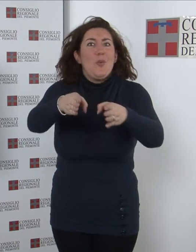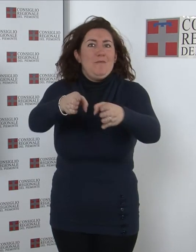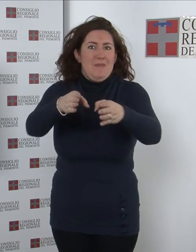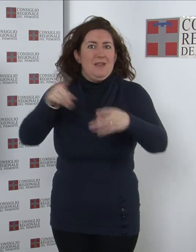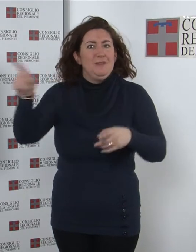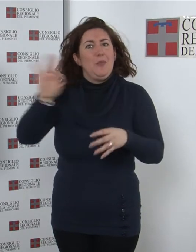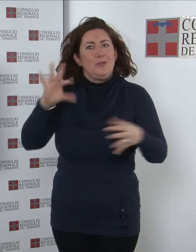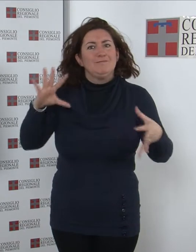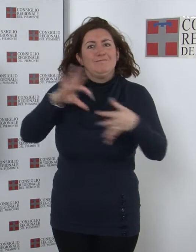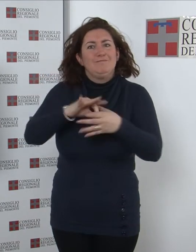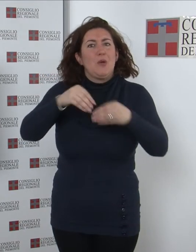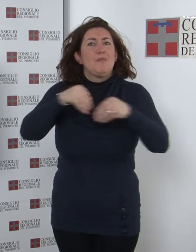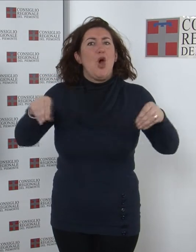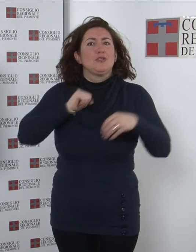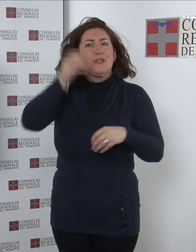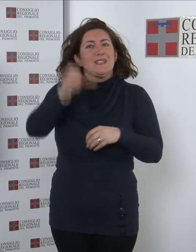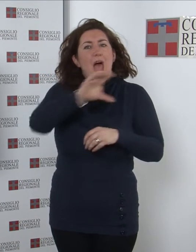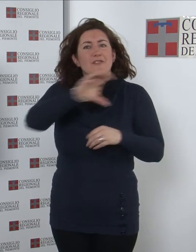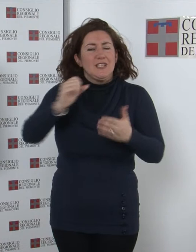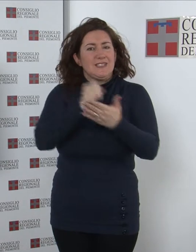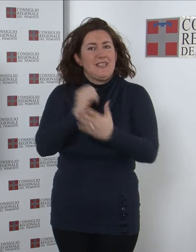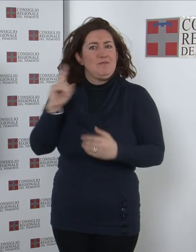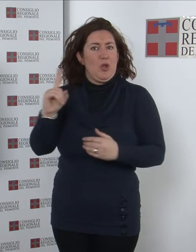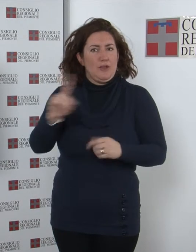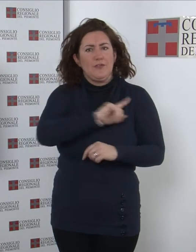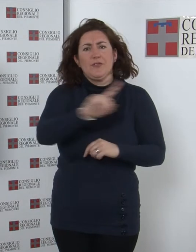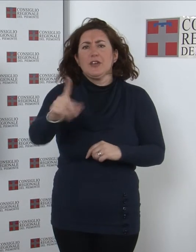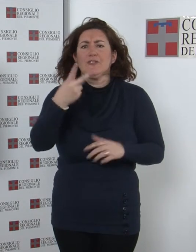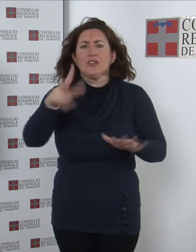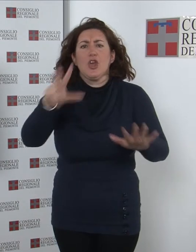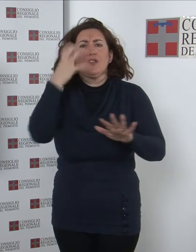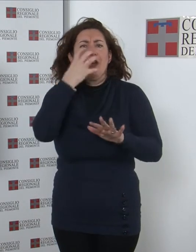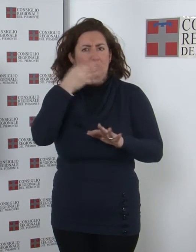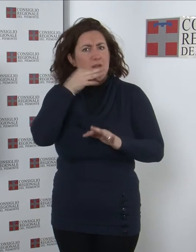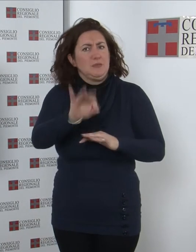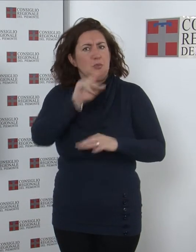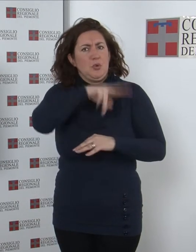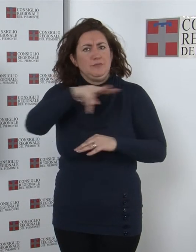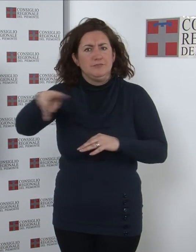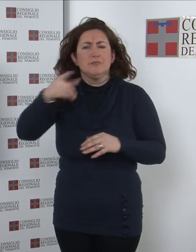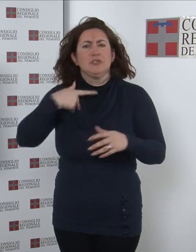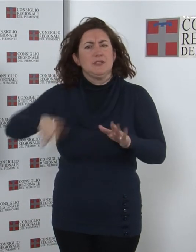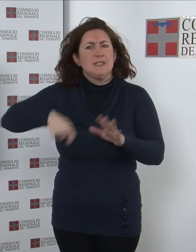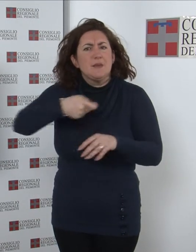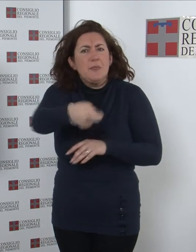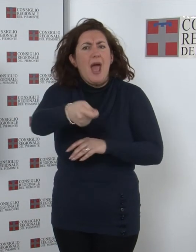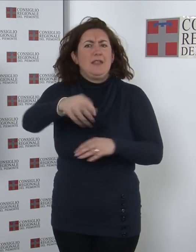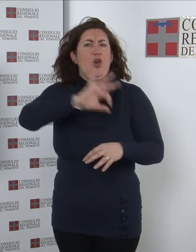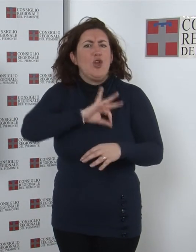e i loro simboli visibile fino al 28 febbraio che propone in rassegna spade onorificenze diplomi decorazioni